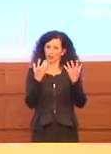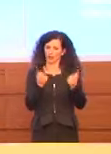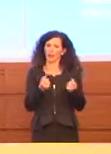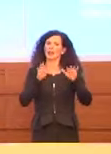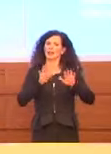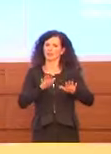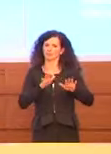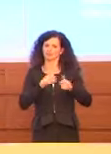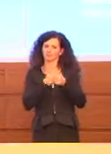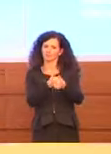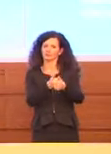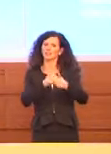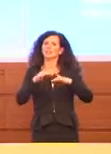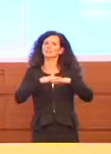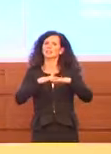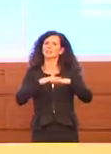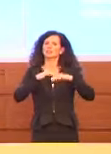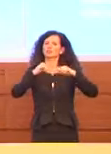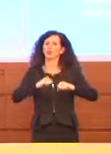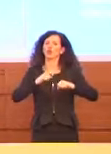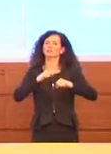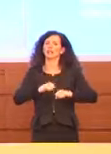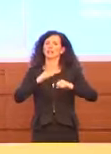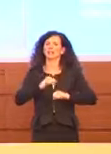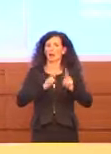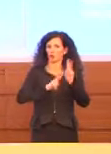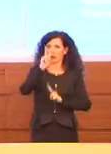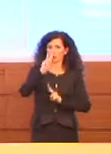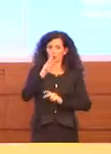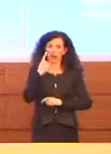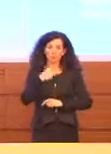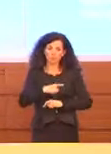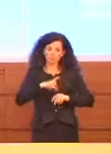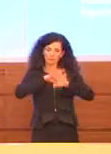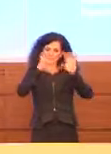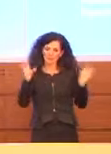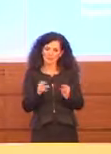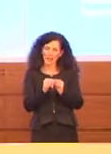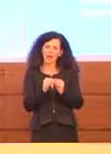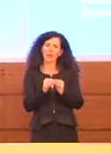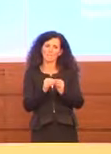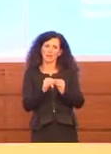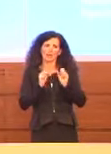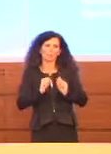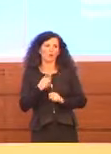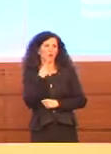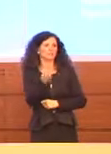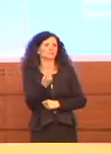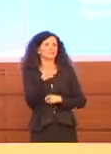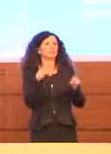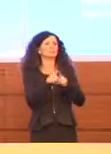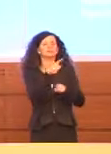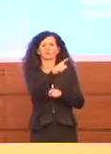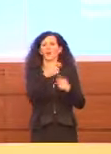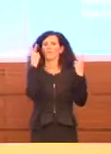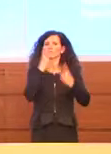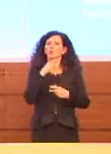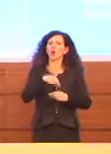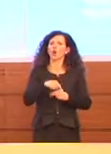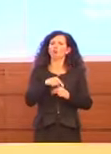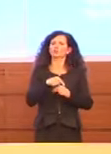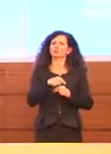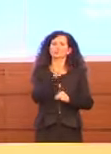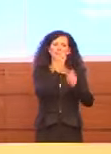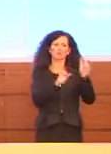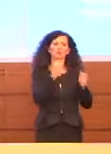servizio sanitario nazionale penso che queste cose insieme giustifichino quello che ha detto le oggi che è un'ottima notizia è che per